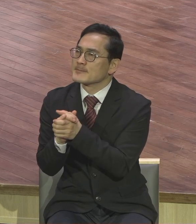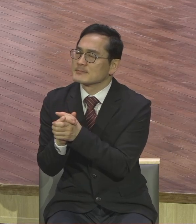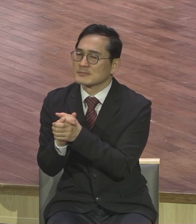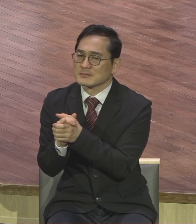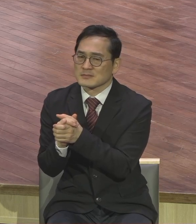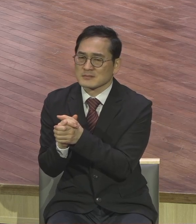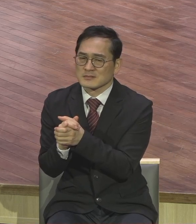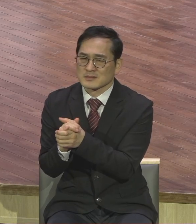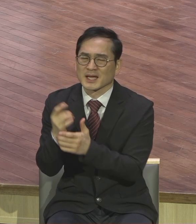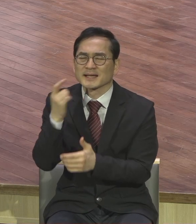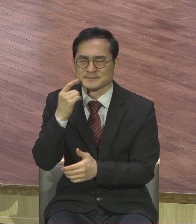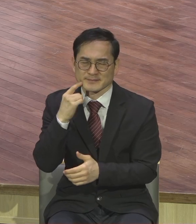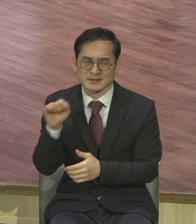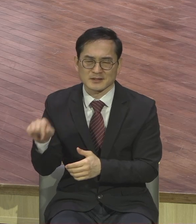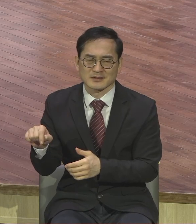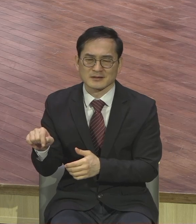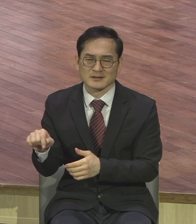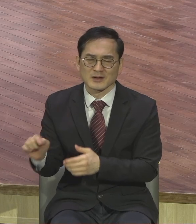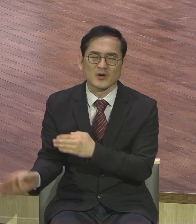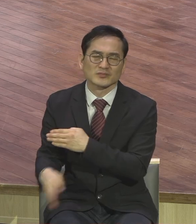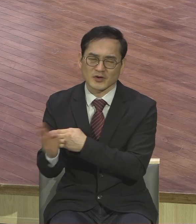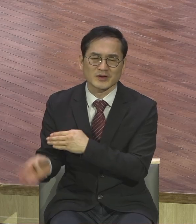복음을 위해서는 미쳤다.